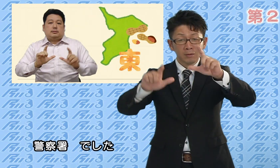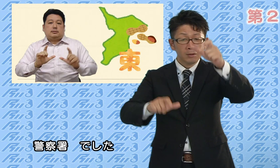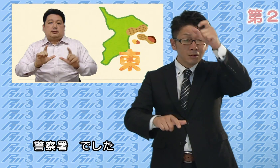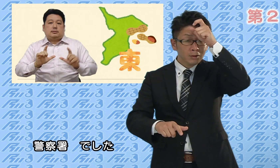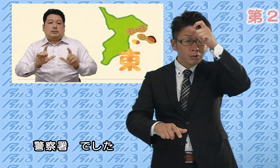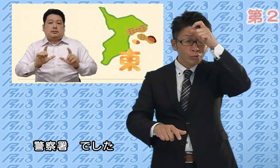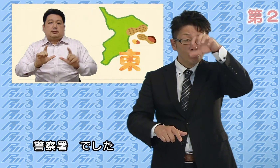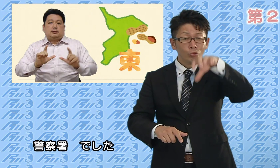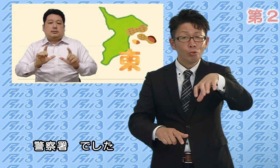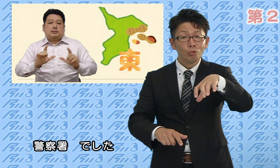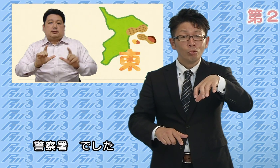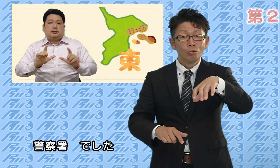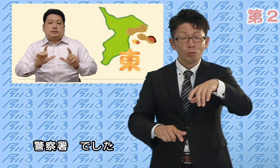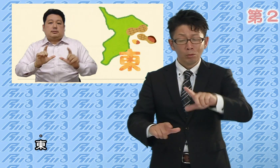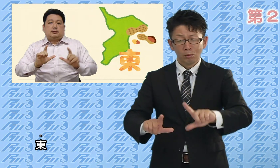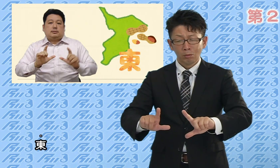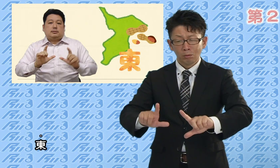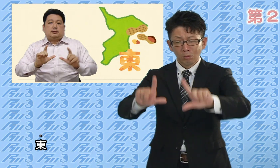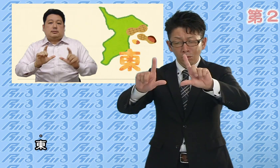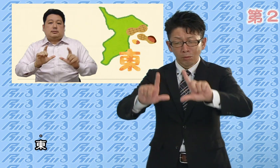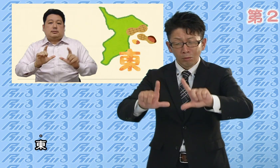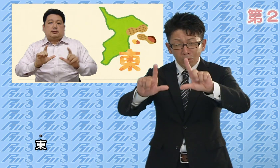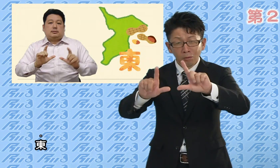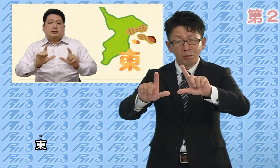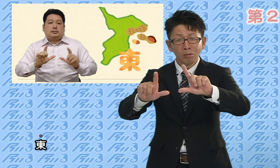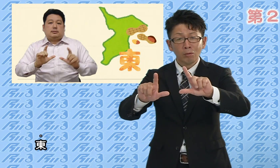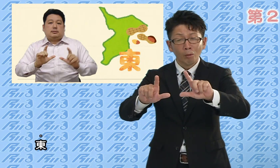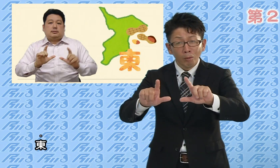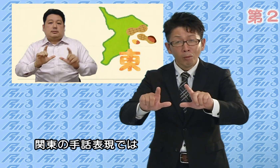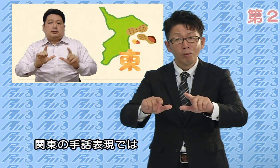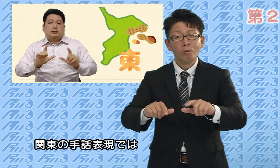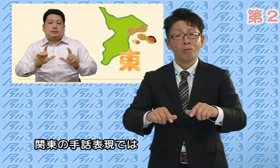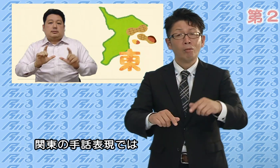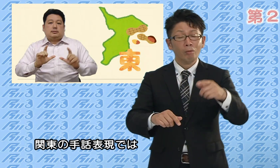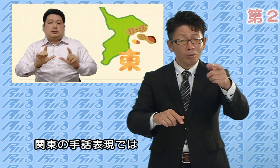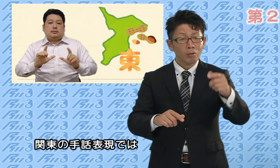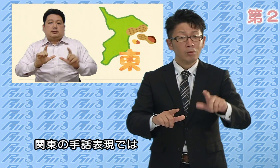東警察署でした。東、